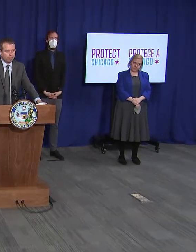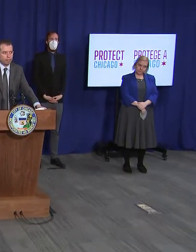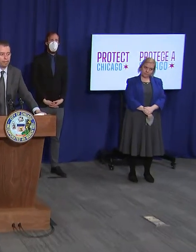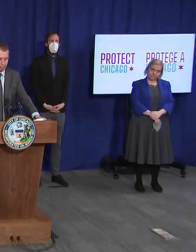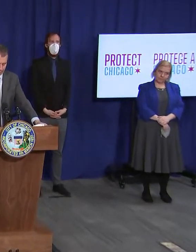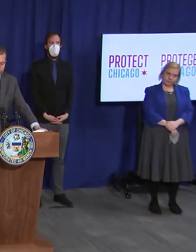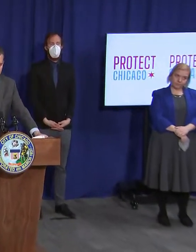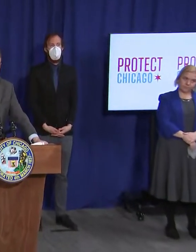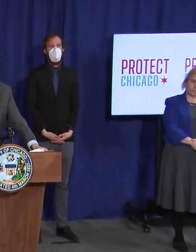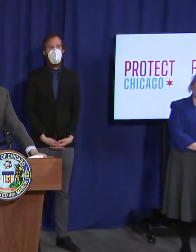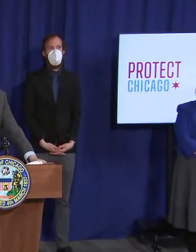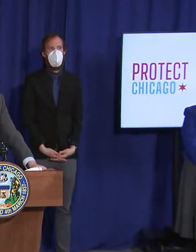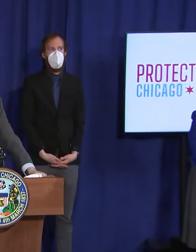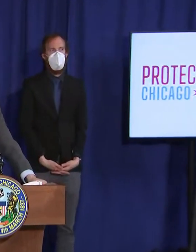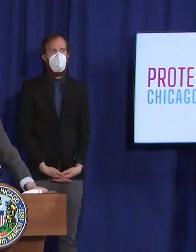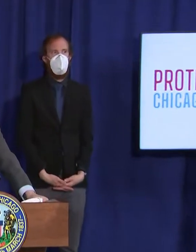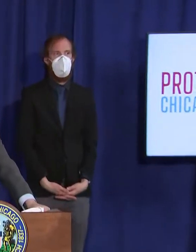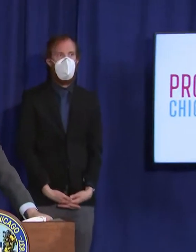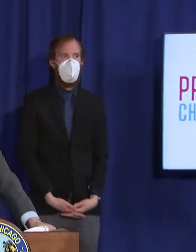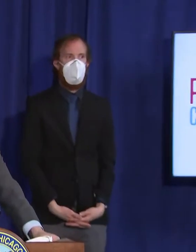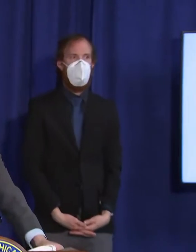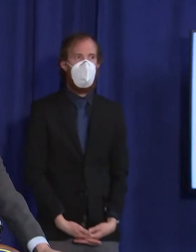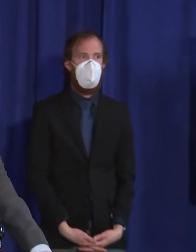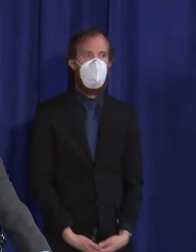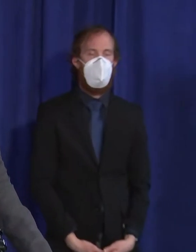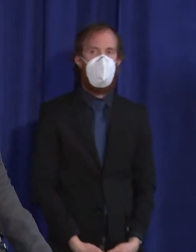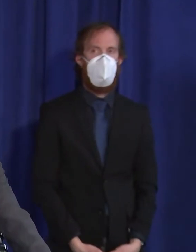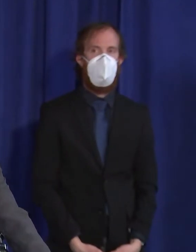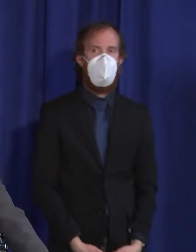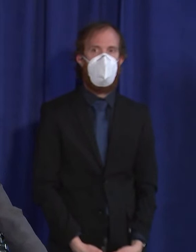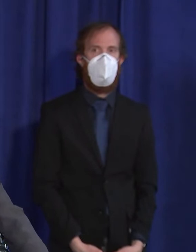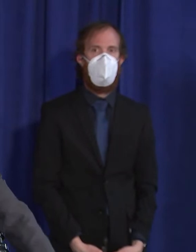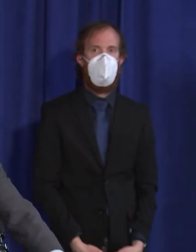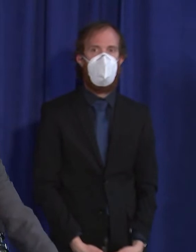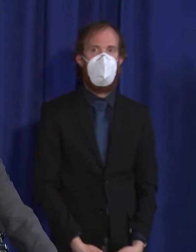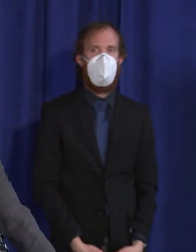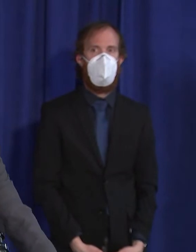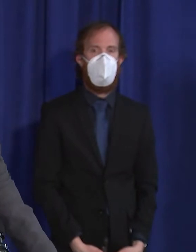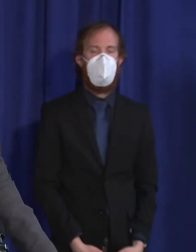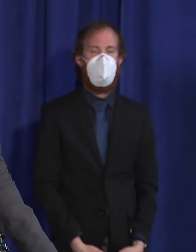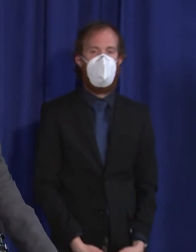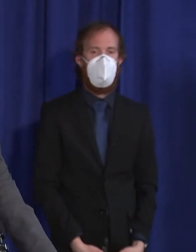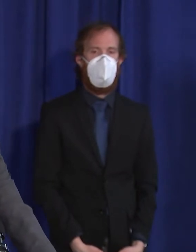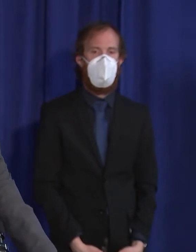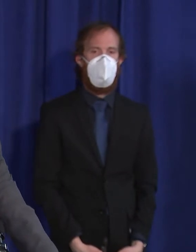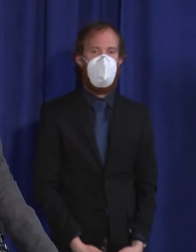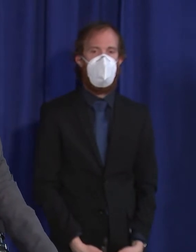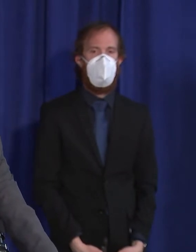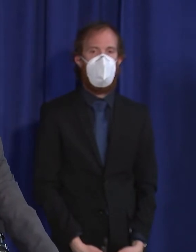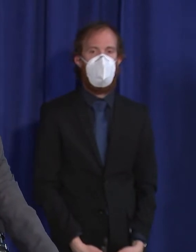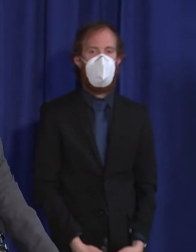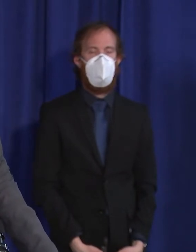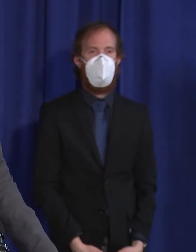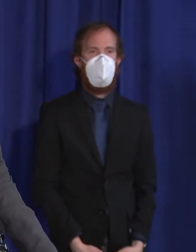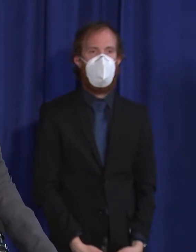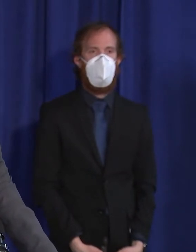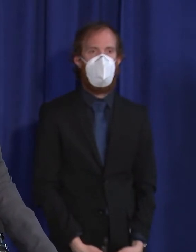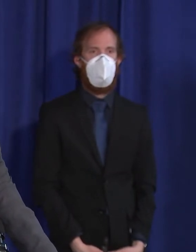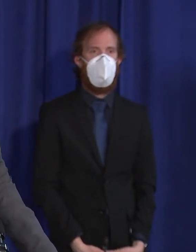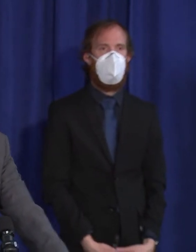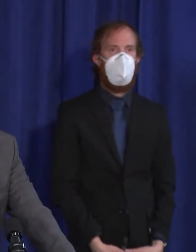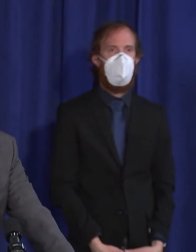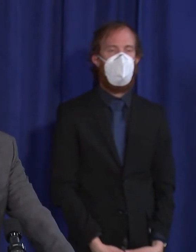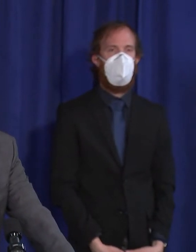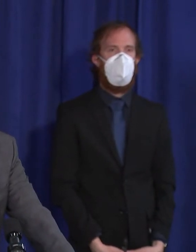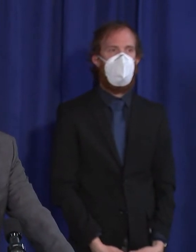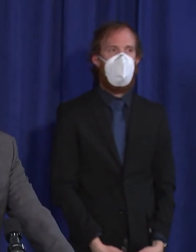no permanente, ¿no? Como lo hicieron en la escuela elementaria Kundi? Sí. Bueno, primero, hasta ahorita, si tenemos casos en